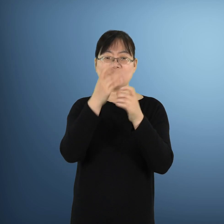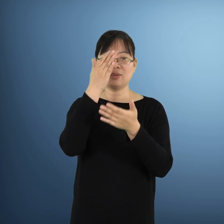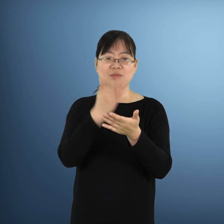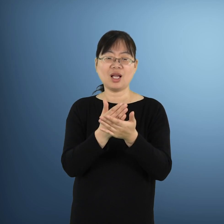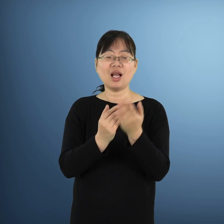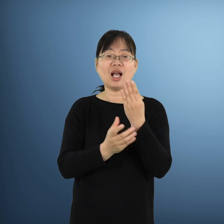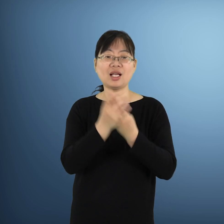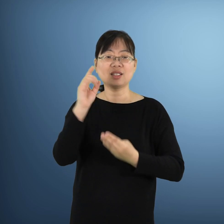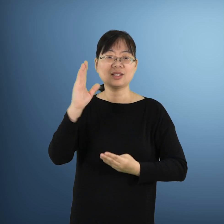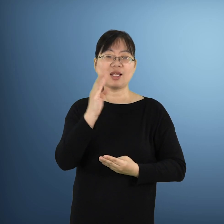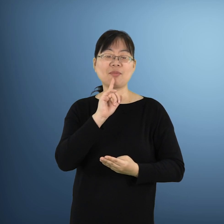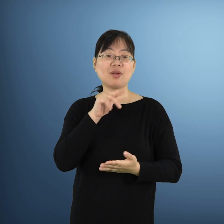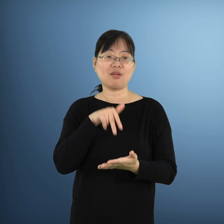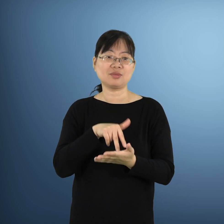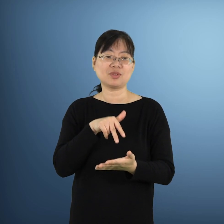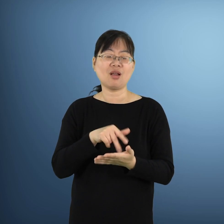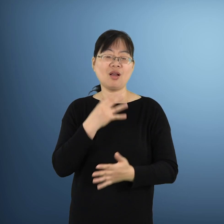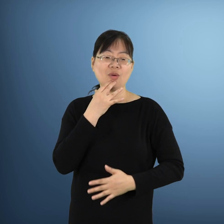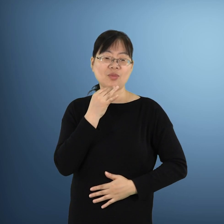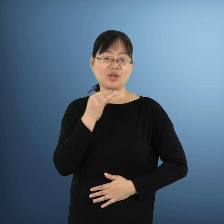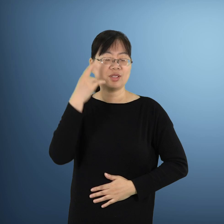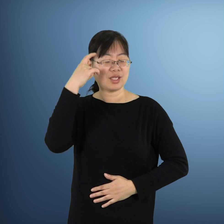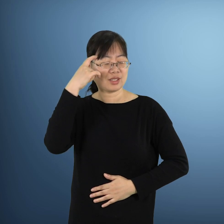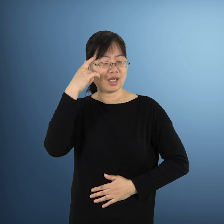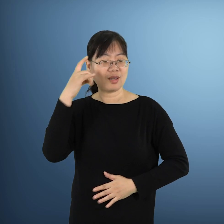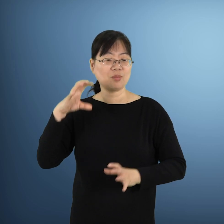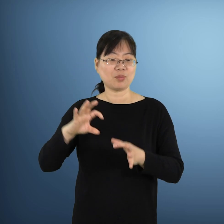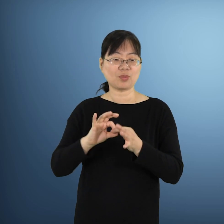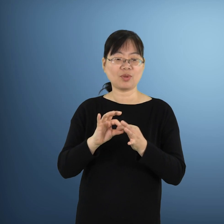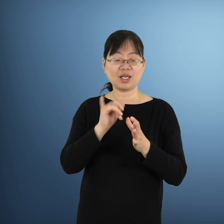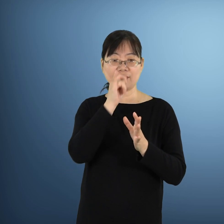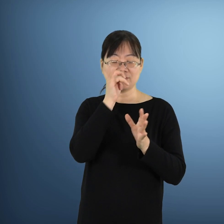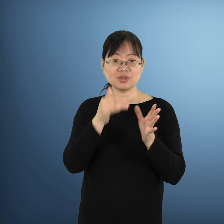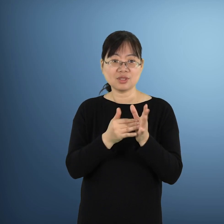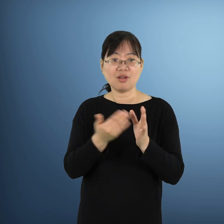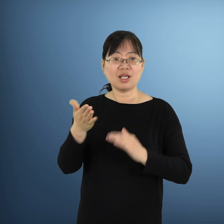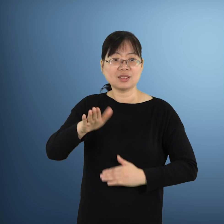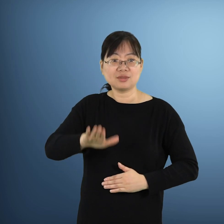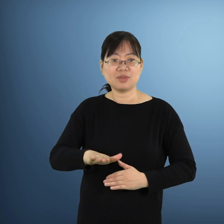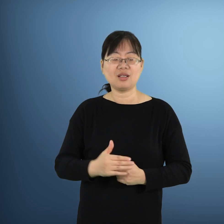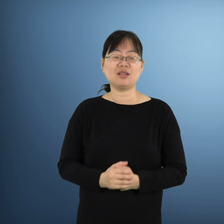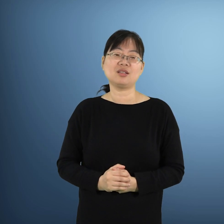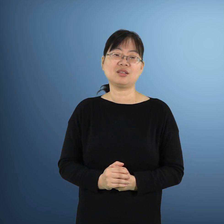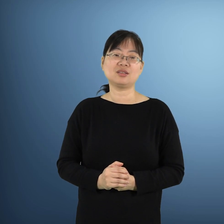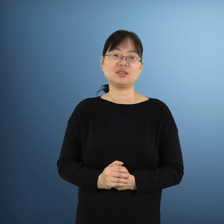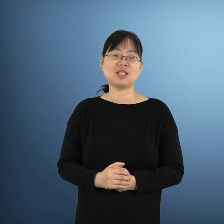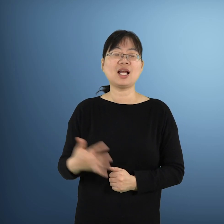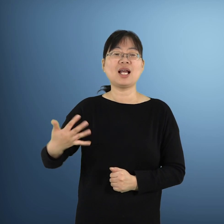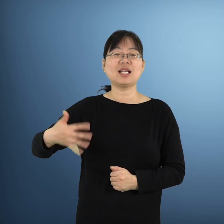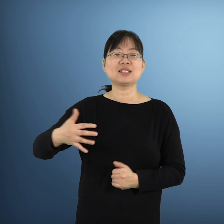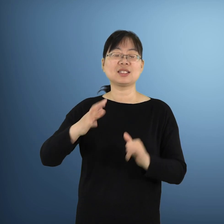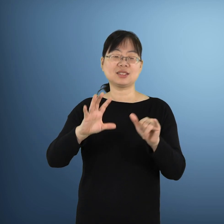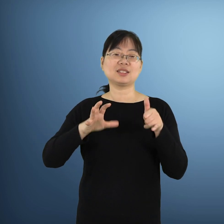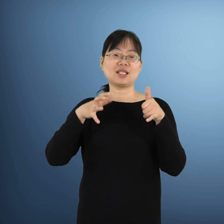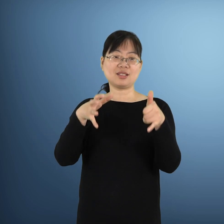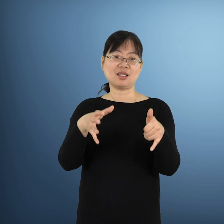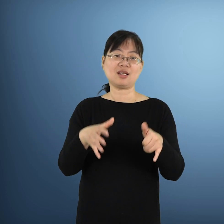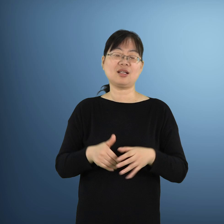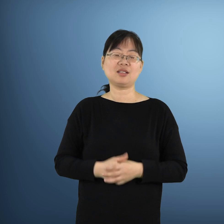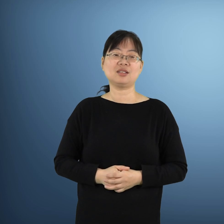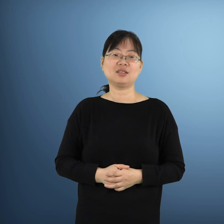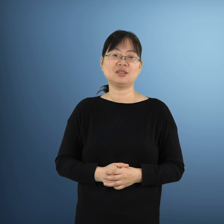말고 하나가 되자. 물론 당연히 이 개념도 포함되어 있어요. 그런데 아직